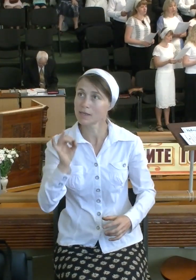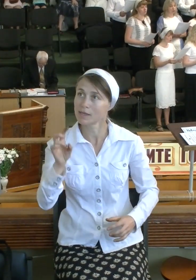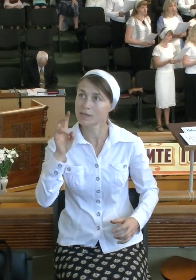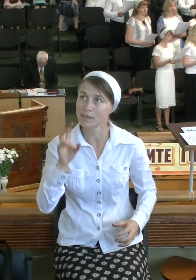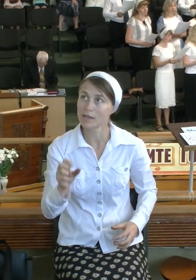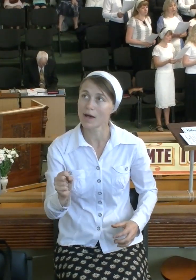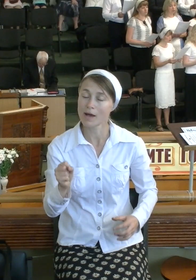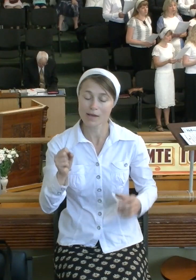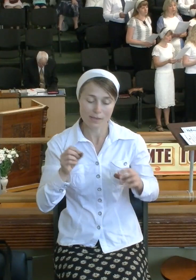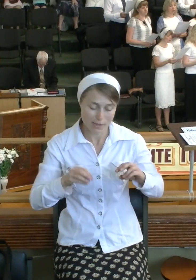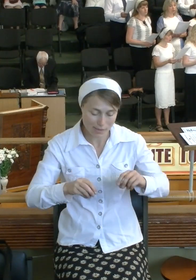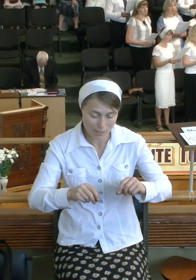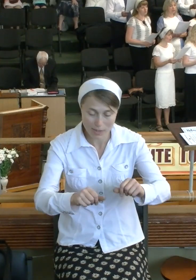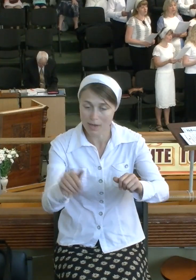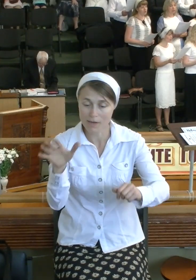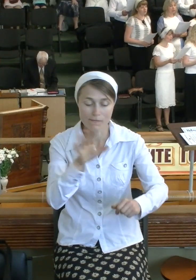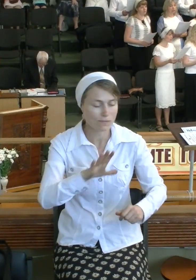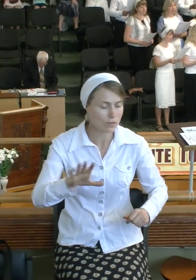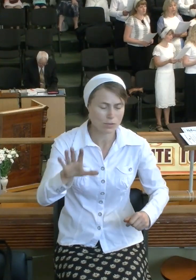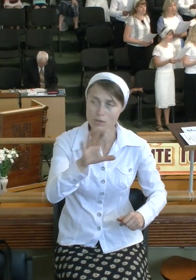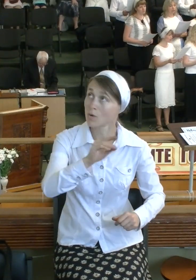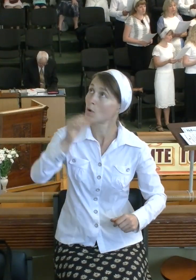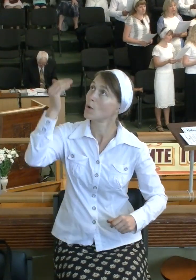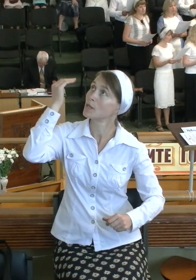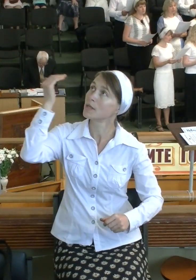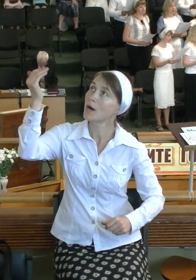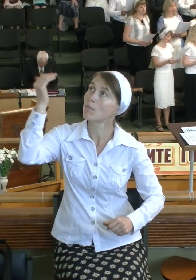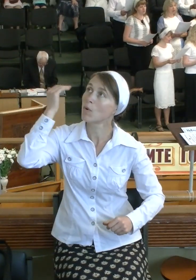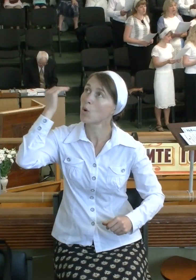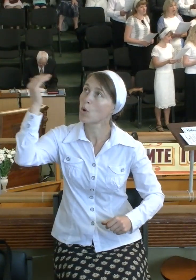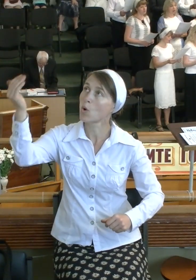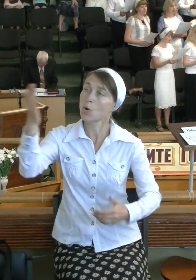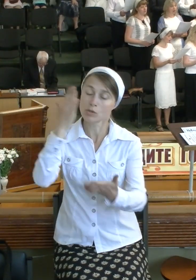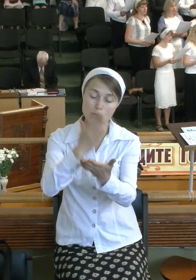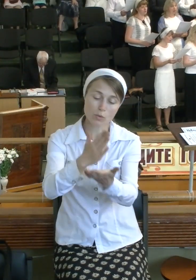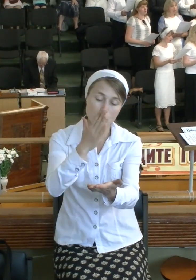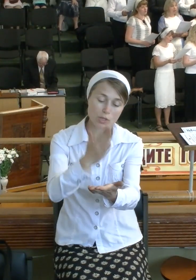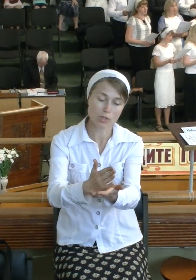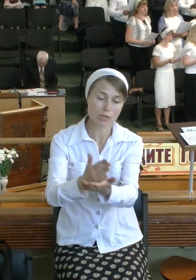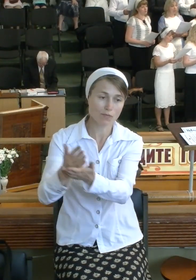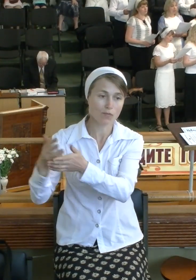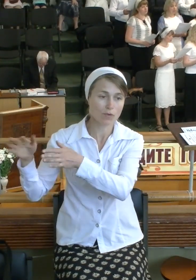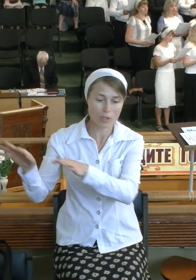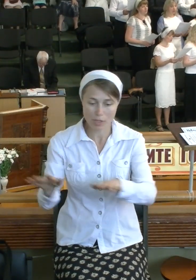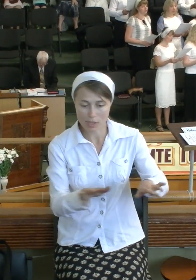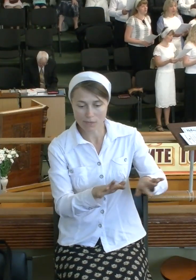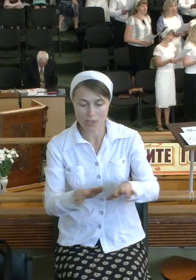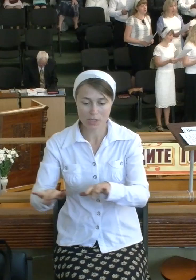Oh,